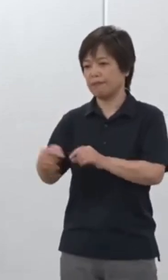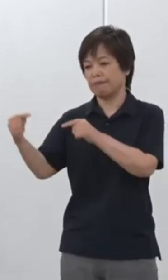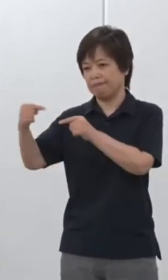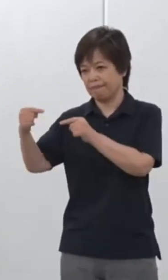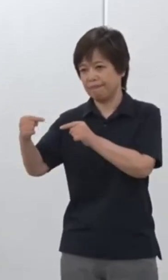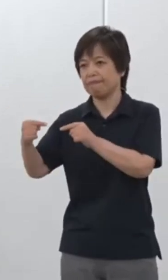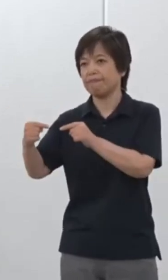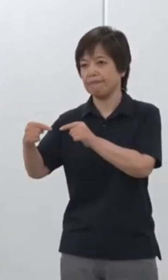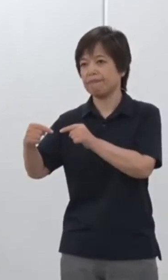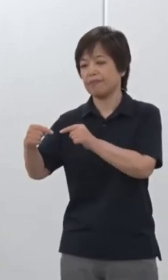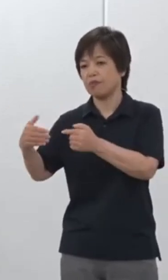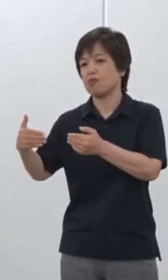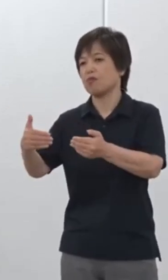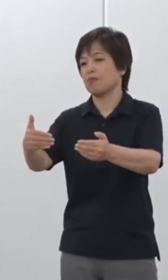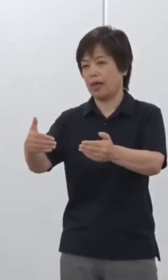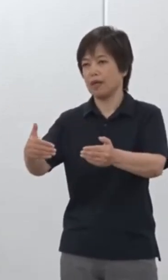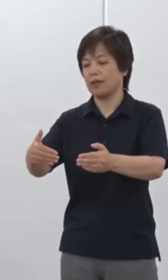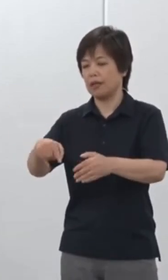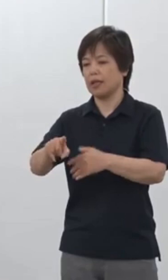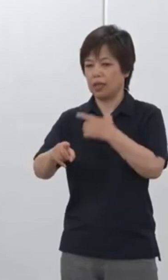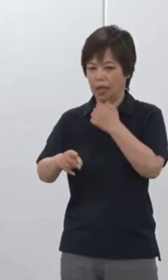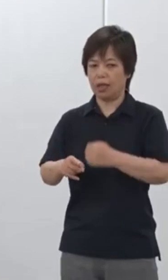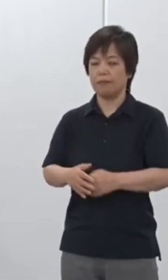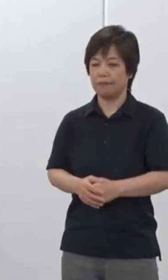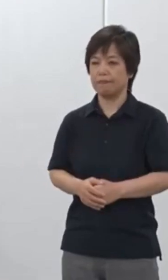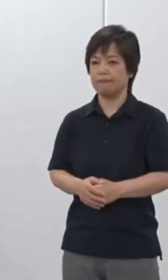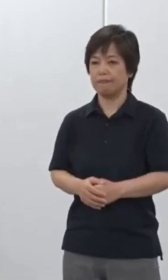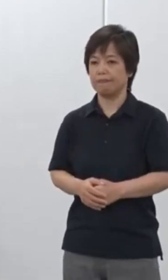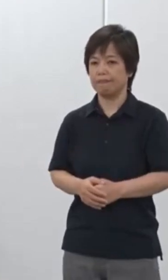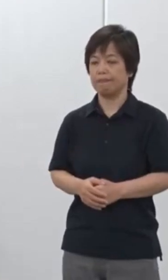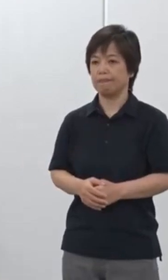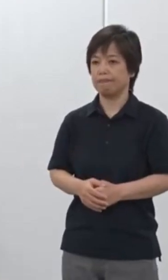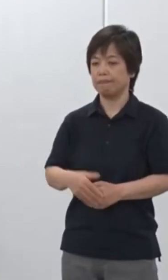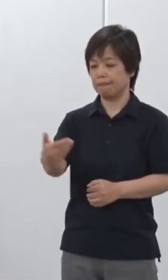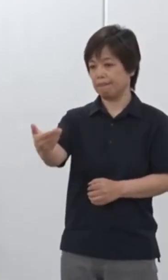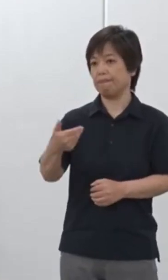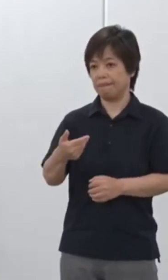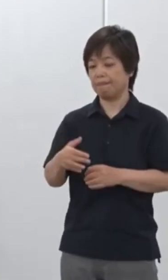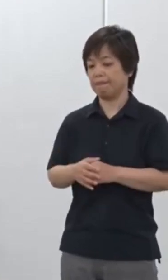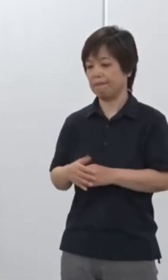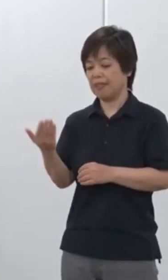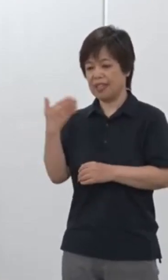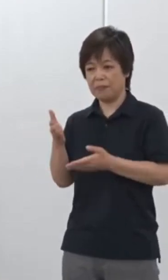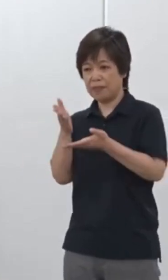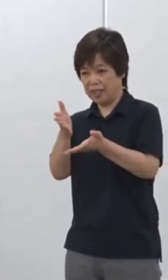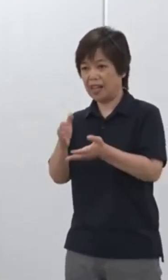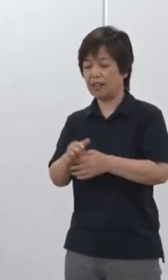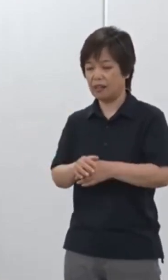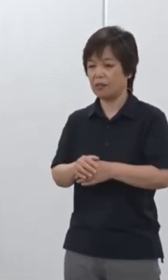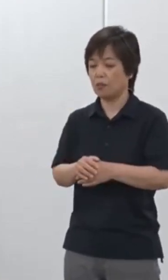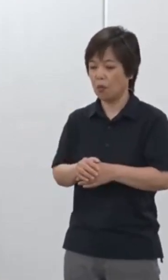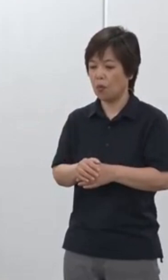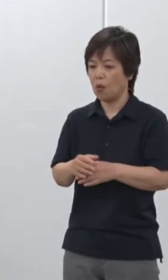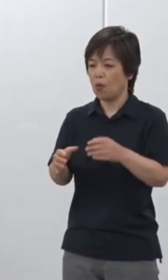を協議進めれるようにしたいと思います。 すいません、以前も聞いたんですけど、やっぱりあのいつまでに、まあ、方